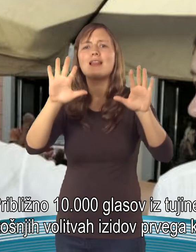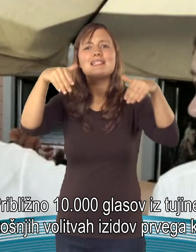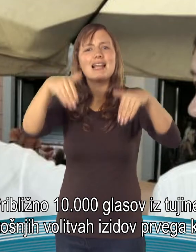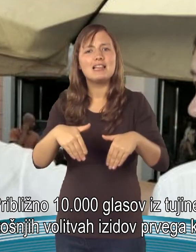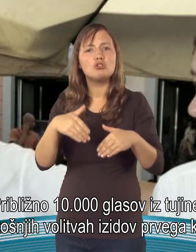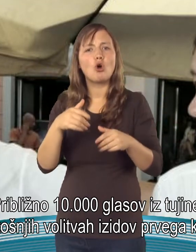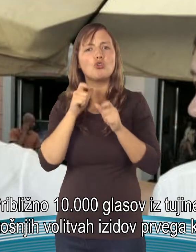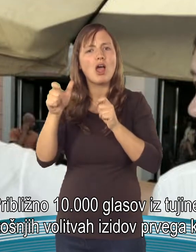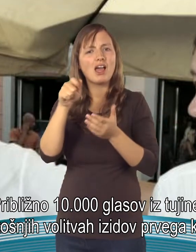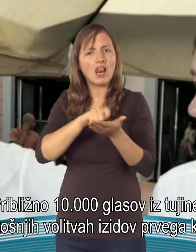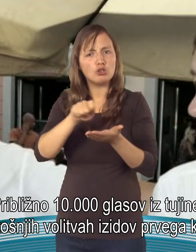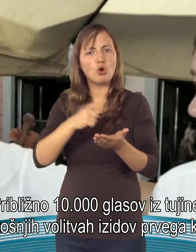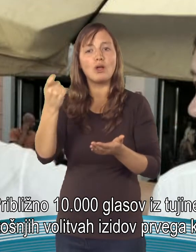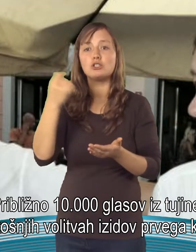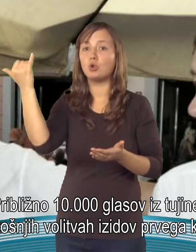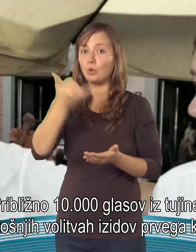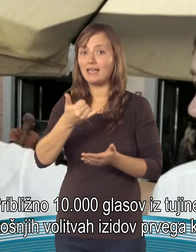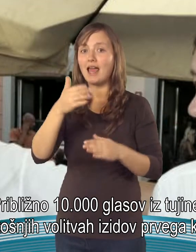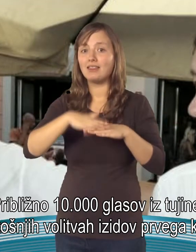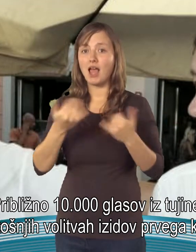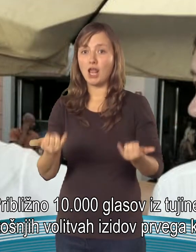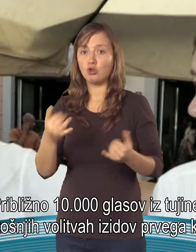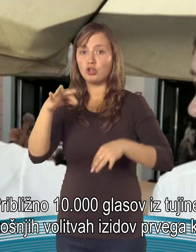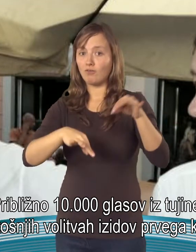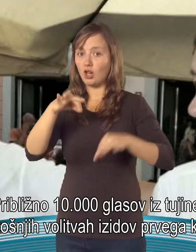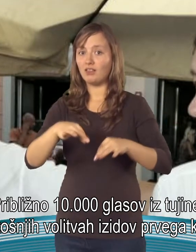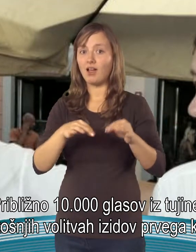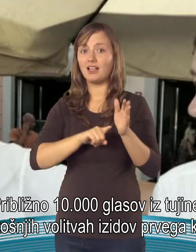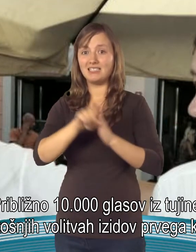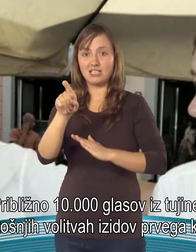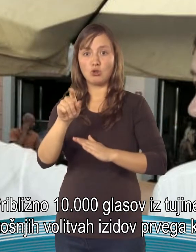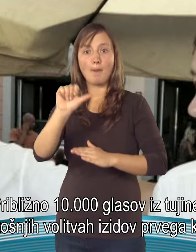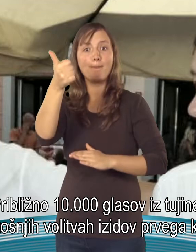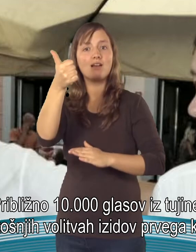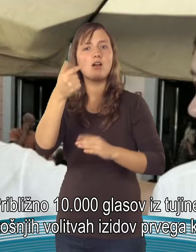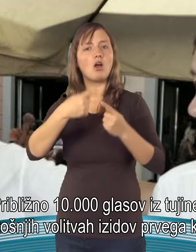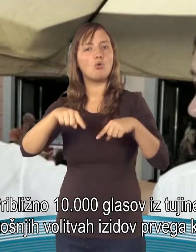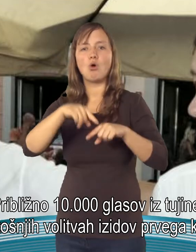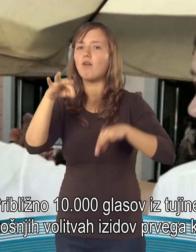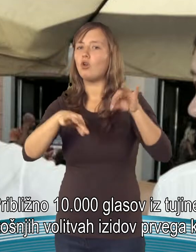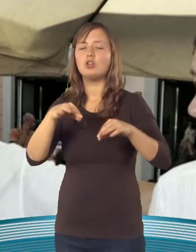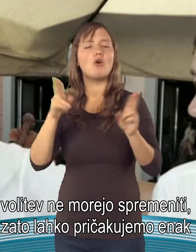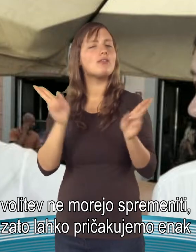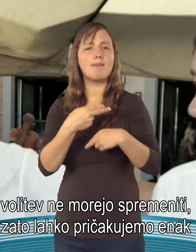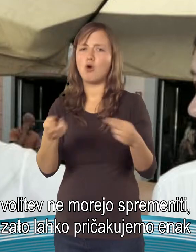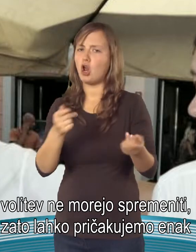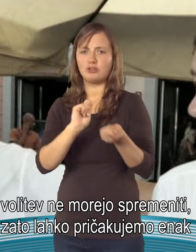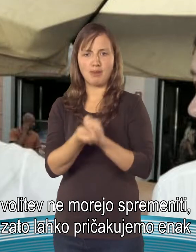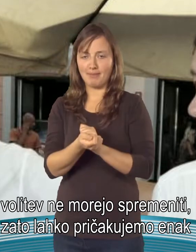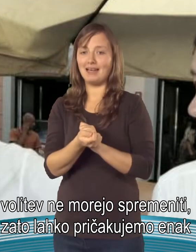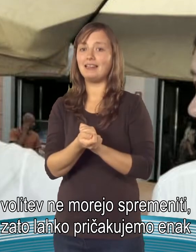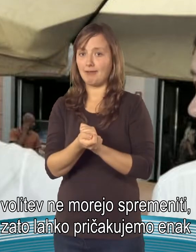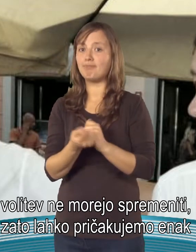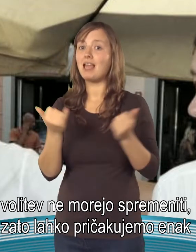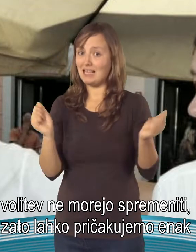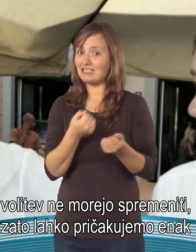Približno 10.000 glasov iz tujine na letošnjih volitvah izidov prvega kroga volitev ne morejo spremeniti, zato lahko